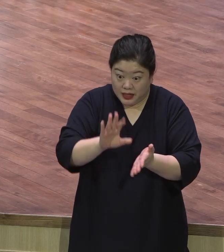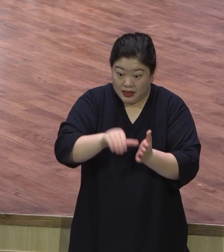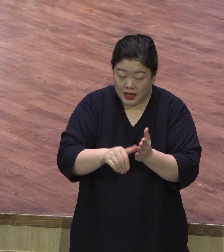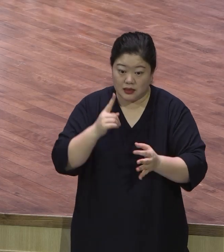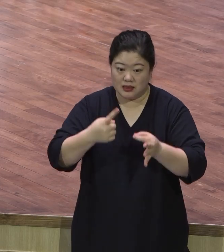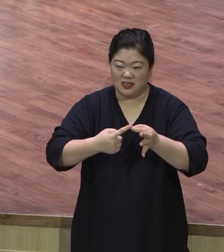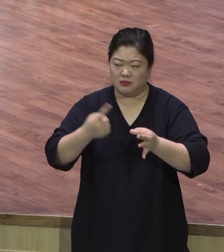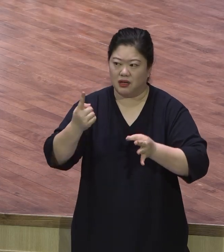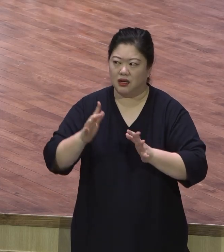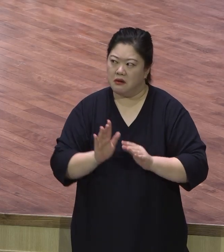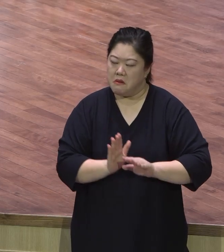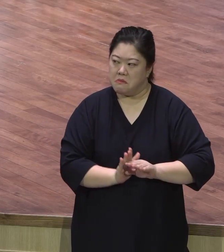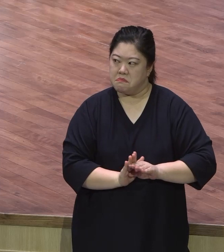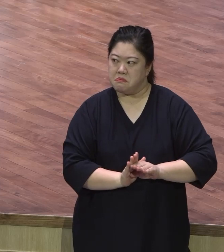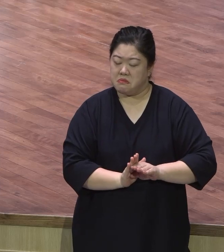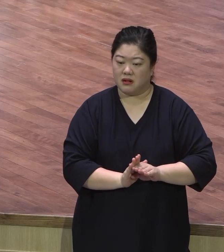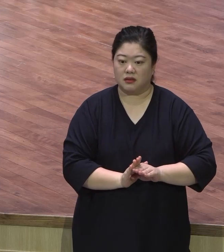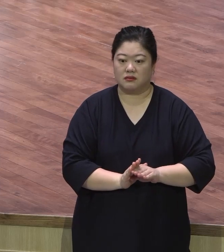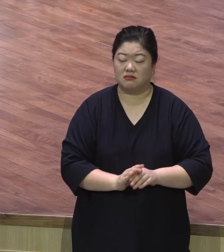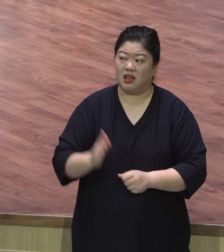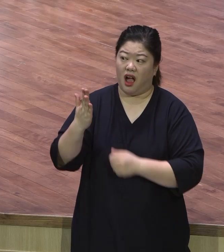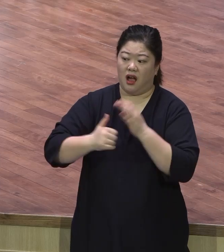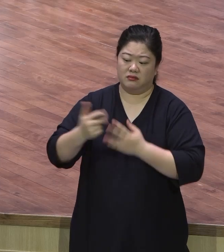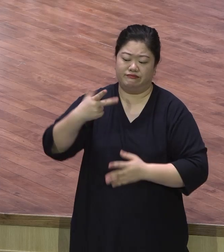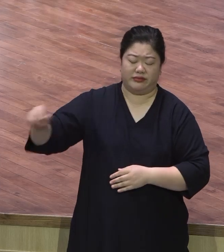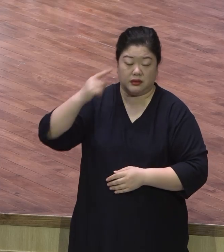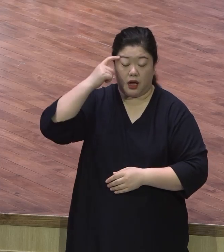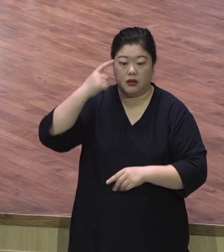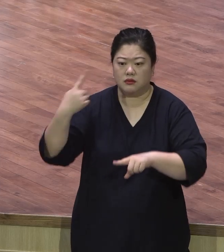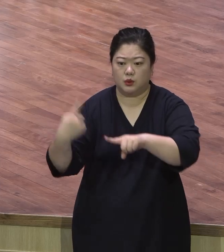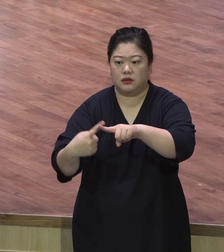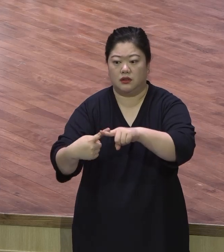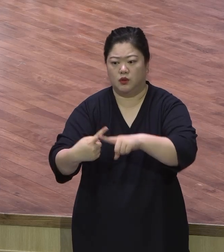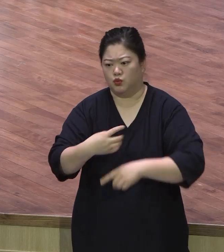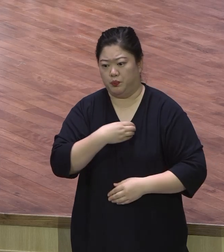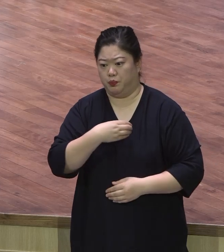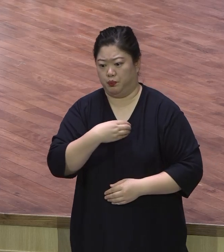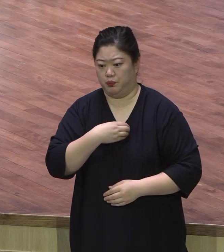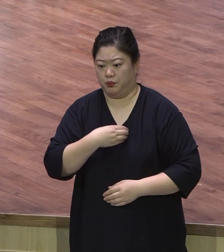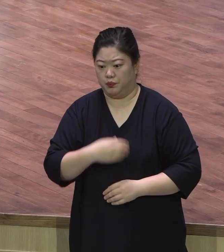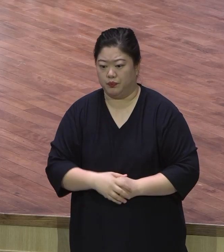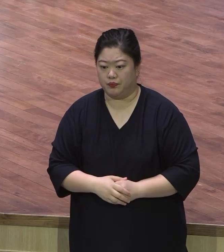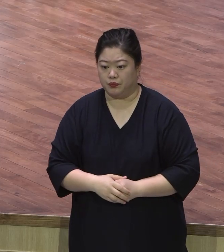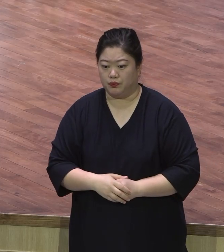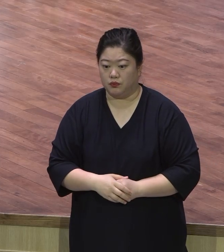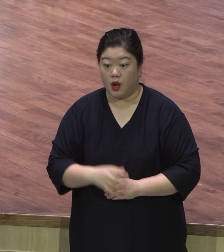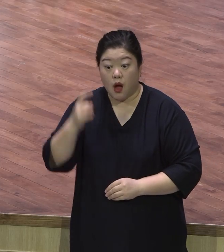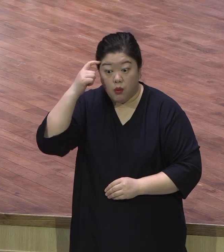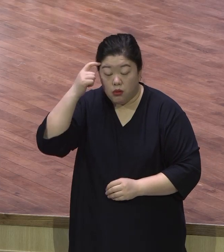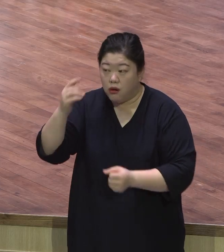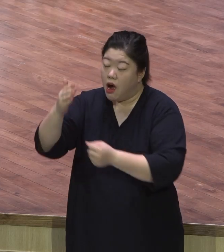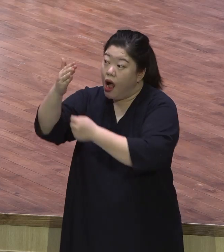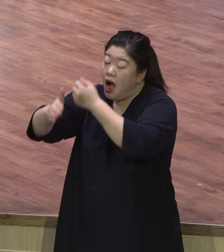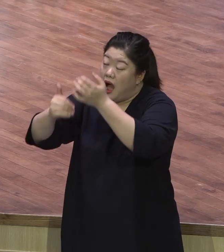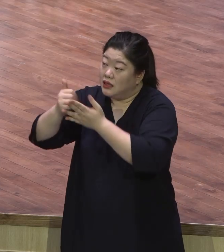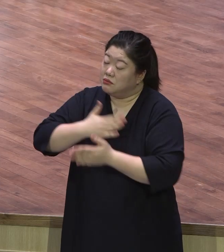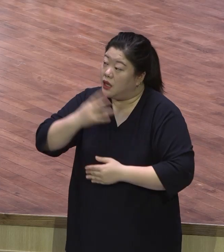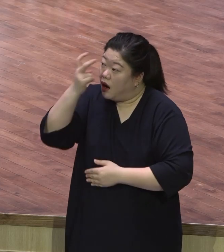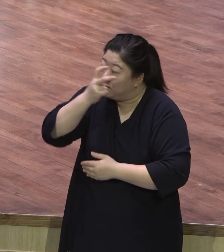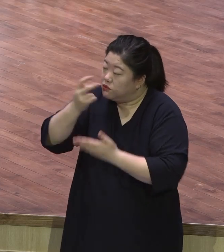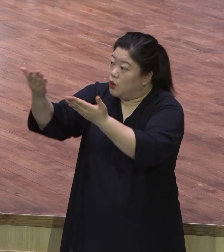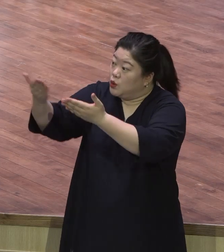거예요 겁나는 거죠 11조 한다 안 한다가 문제가 아니라 여러분 생을 하나님을 책임지라고 맡겨야 되는데 그걸 안 베끼고 있다는